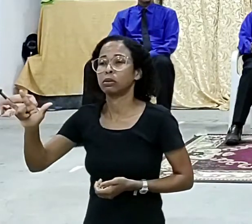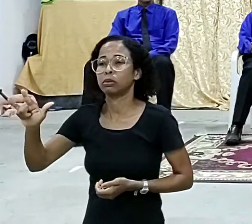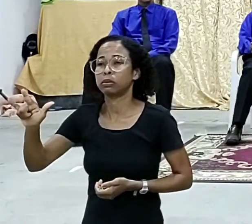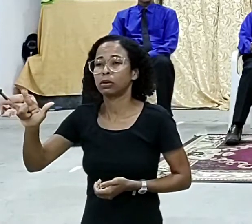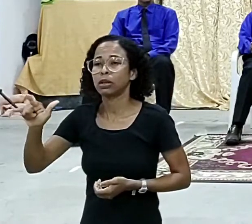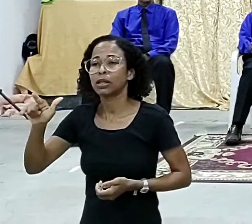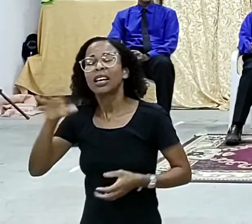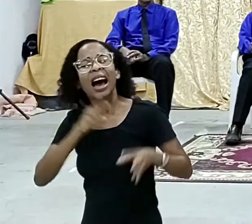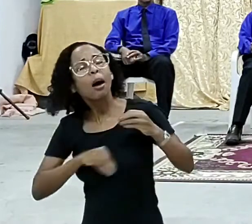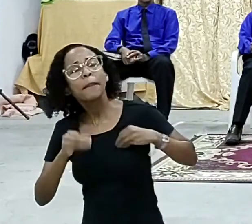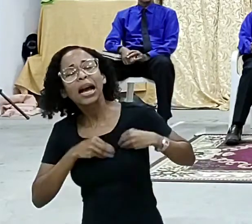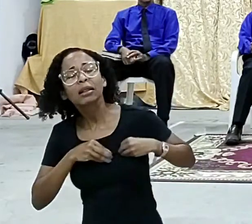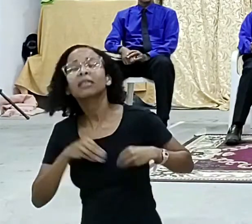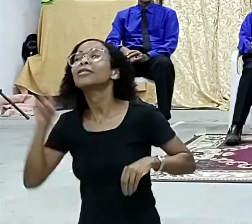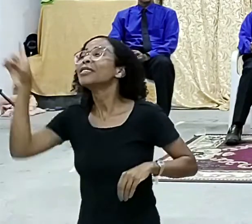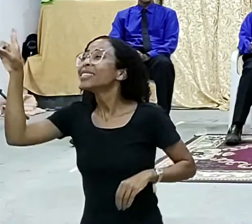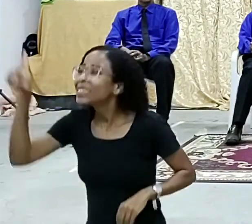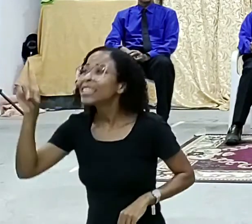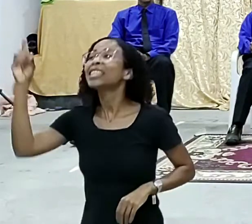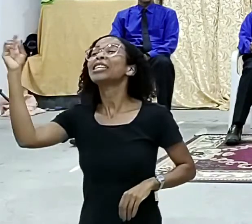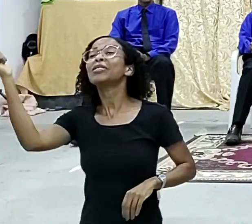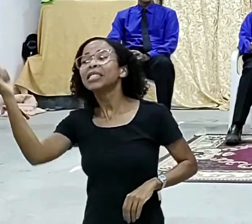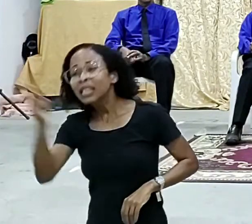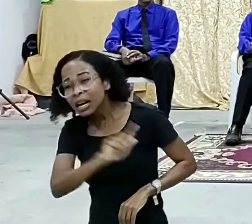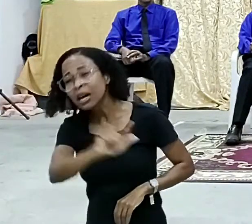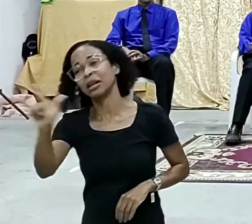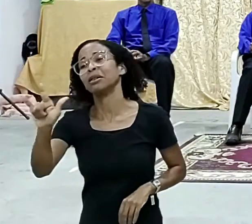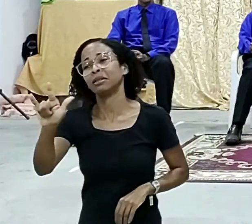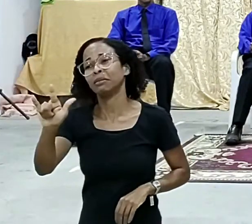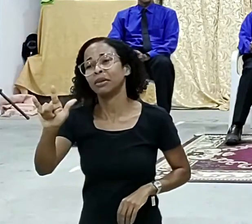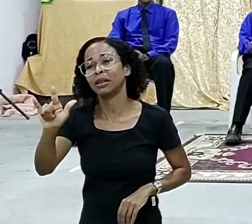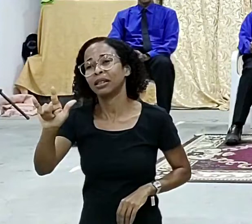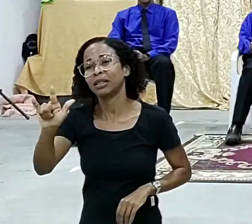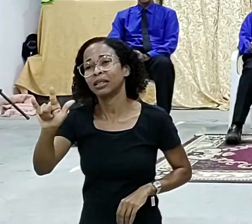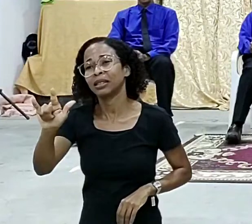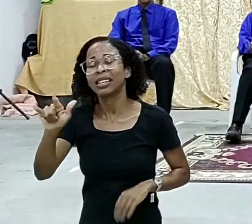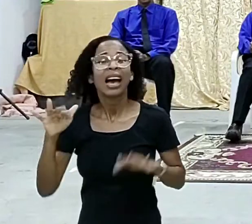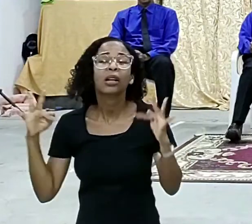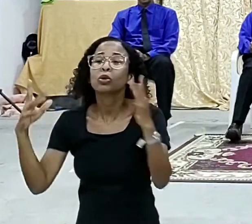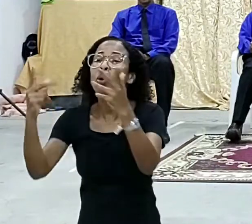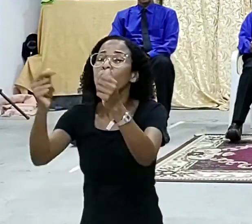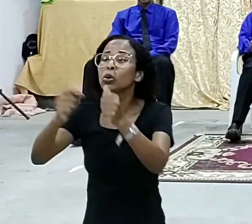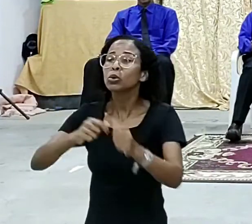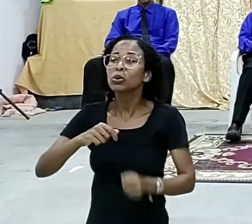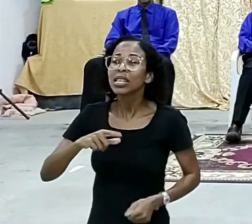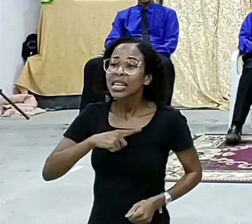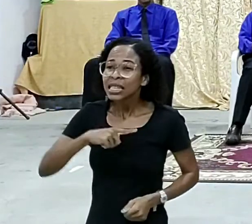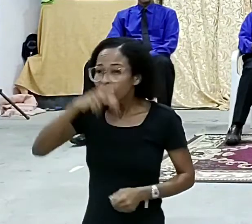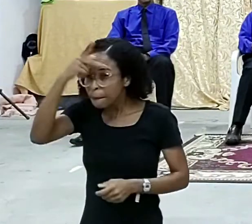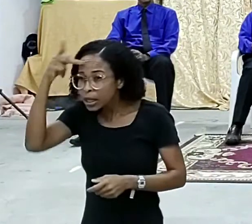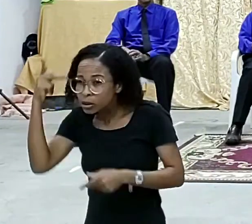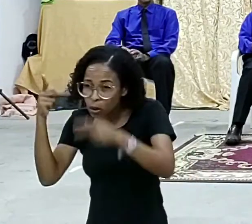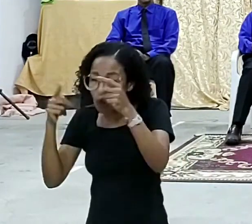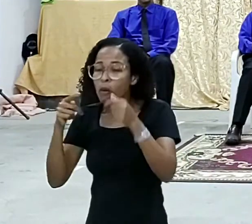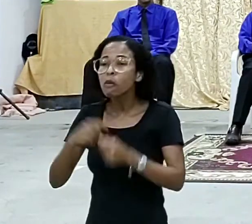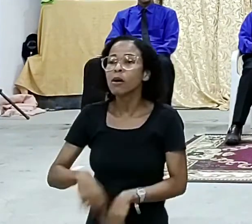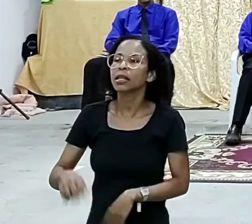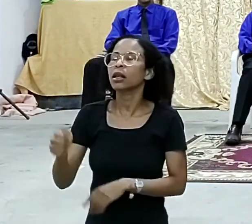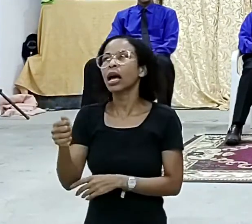Ele ama a sua vida, Ele ama até aquele que está lá fora, bebendo, pecando, se